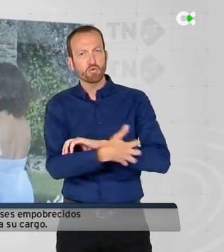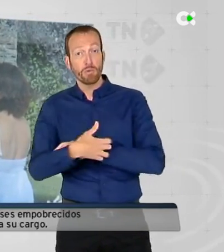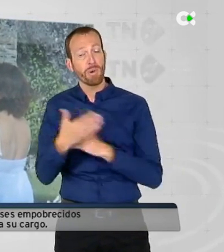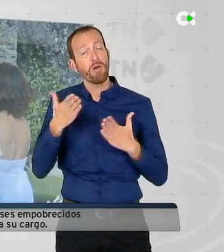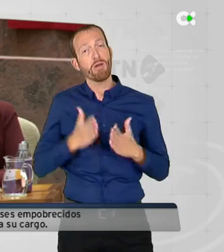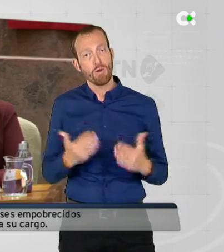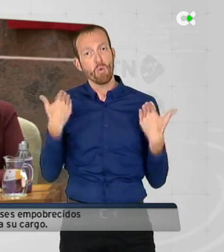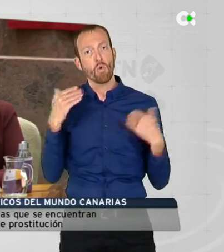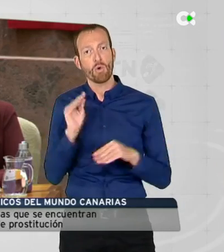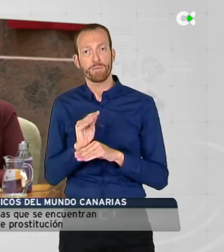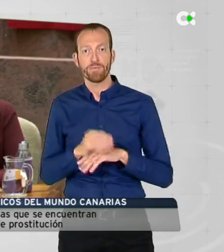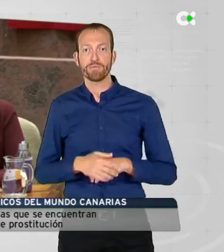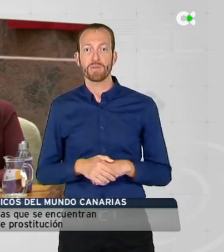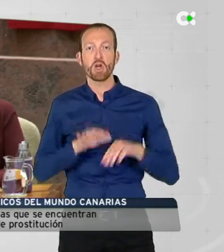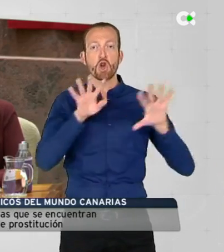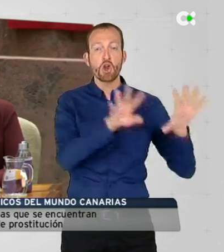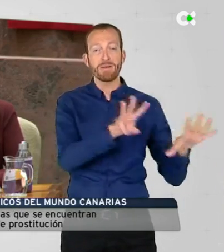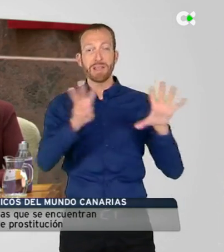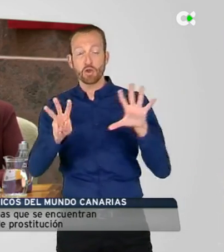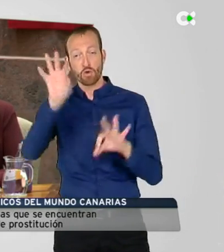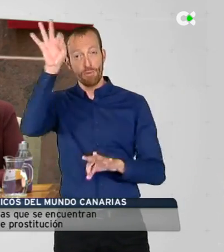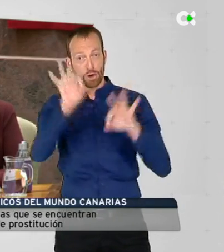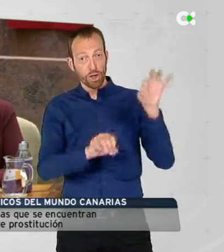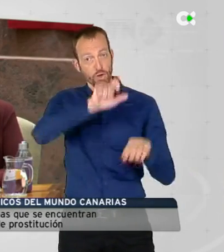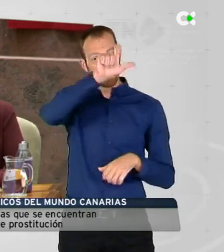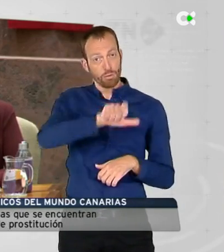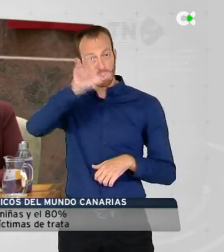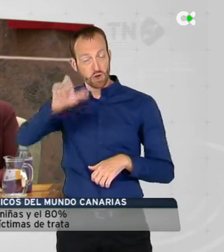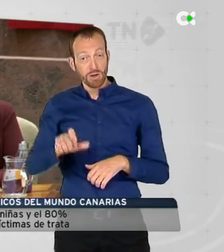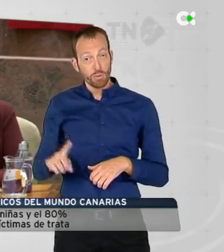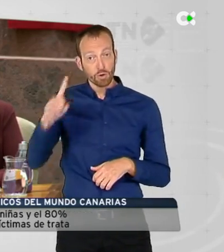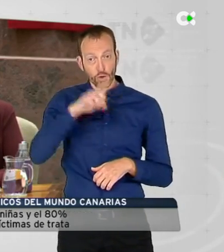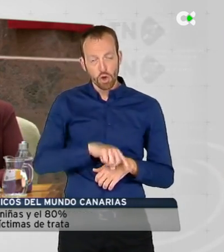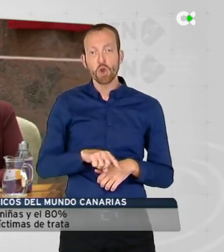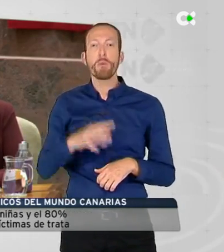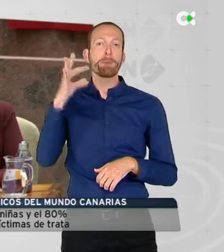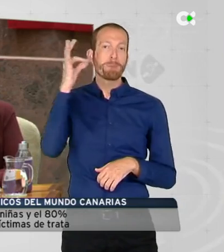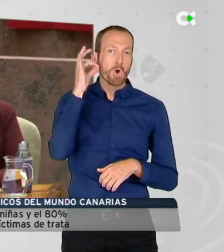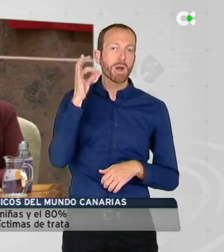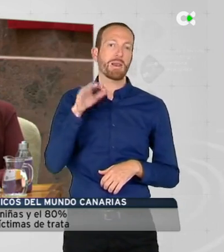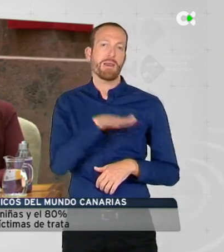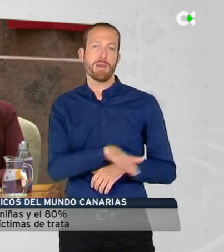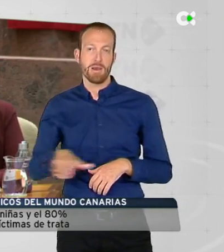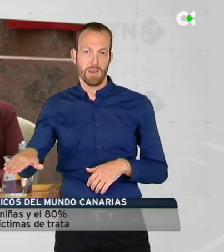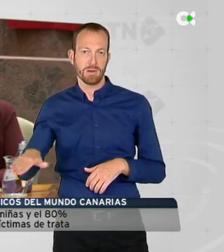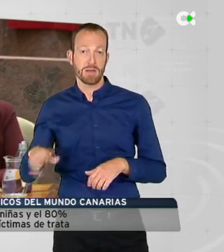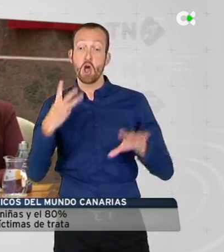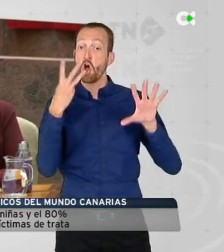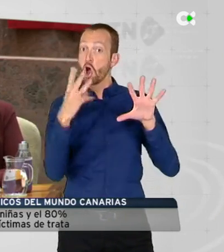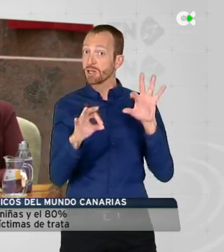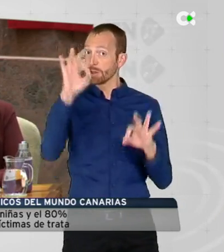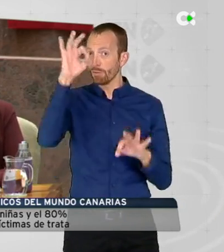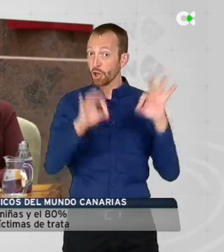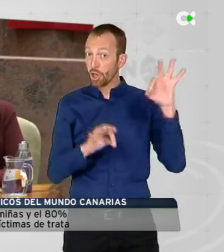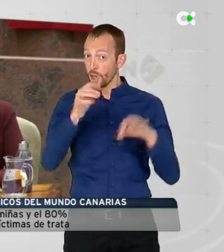hijos a su cargo. 98% de las personas que se encuentran en situación de prostitución son mujeres y niñas. Y que el 80% de